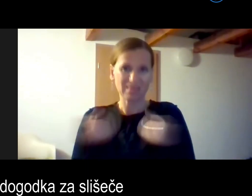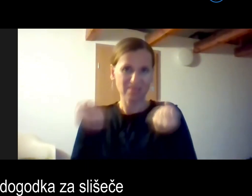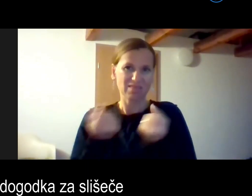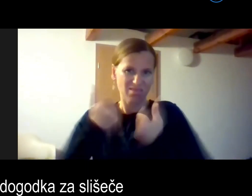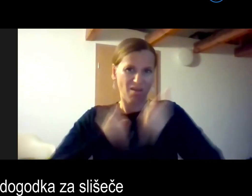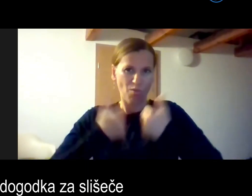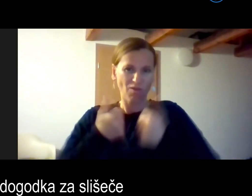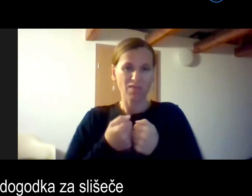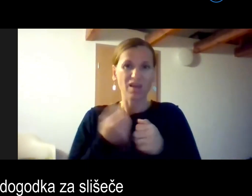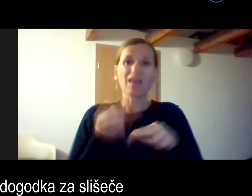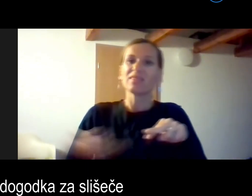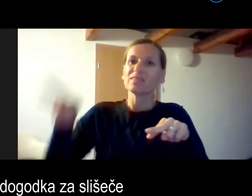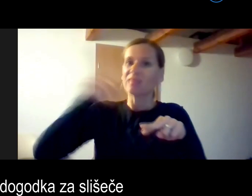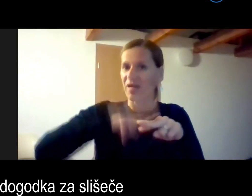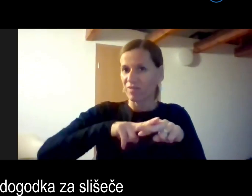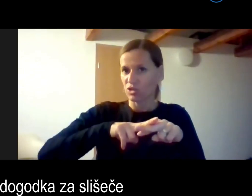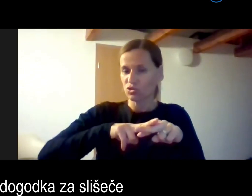Največja 2 dogodka sta seveda